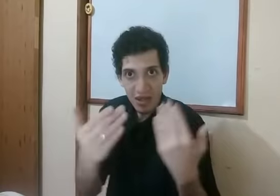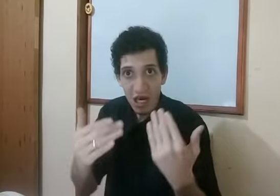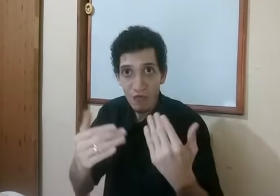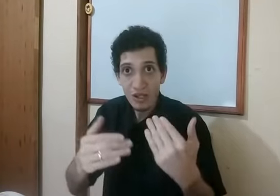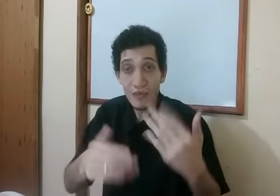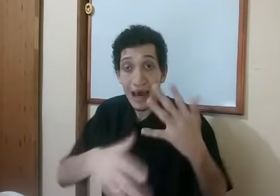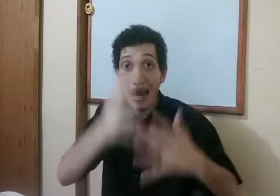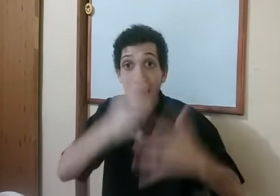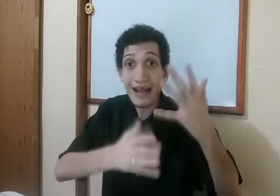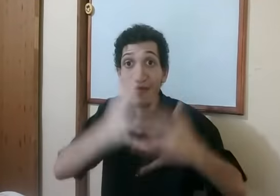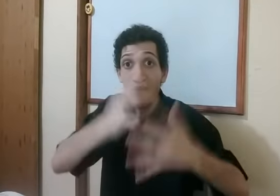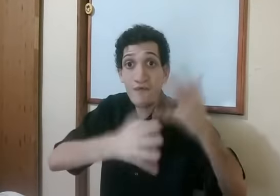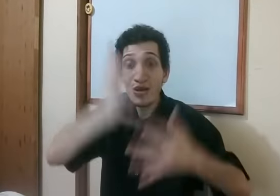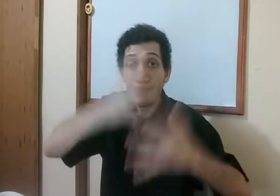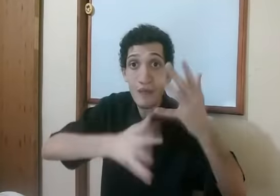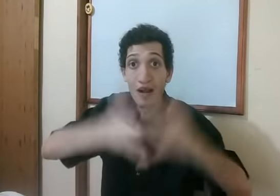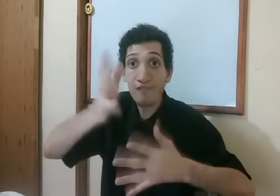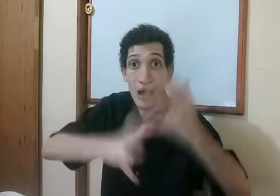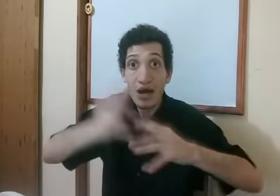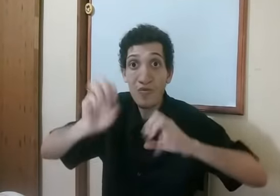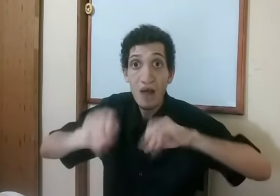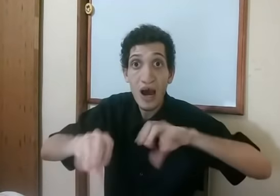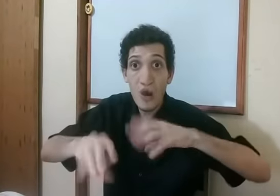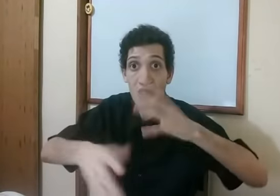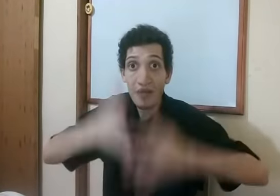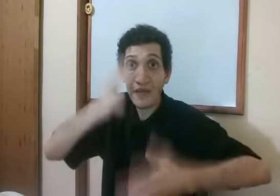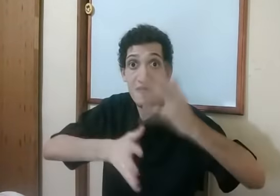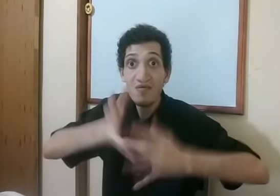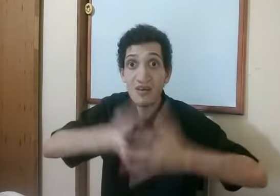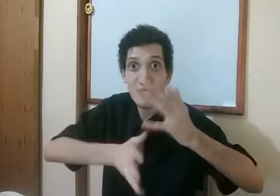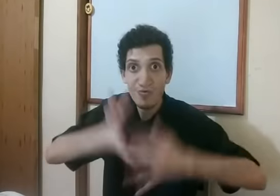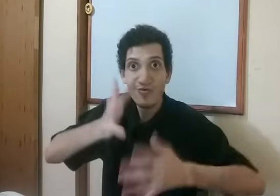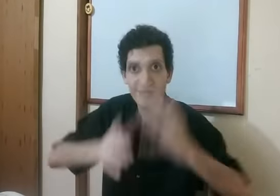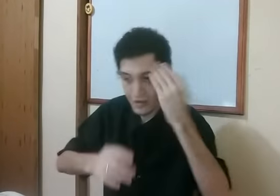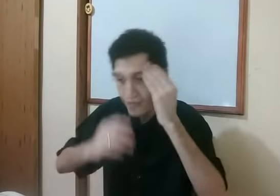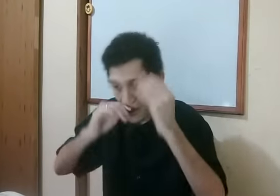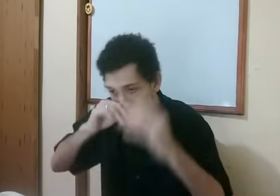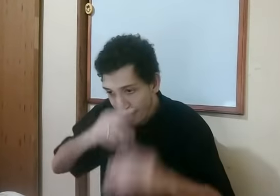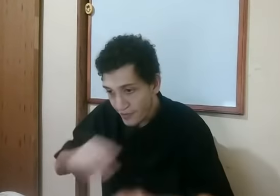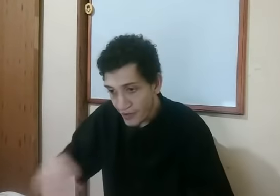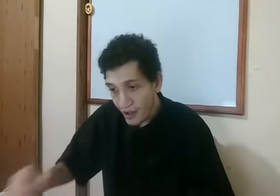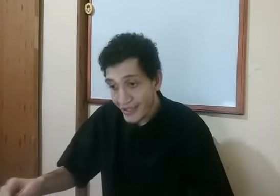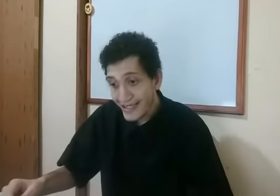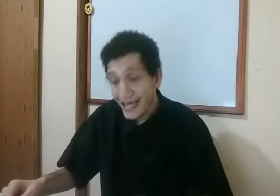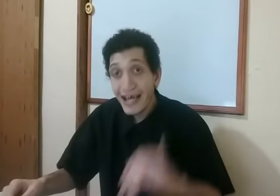conversando, você está interferindo, atrapalhando na aula, está interferindo, entendeu?